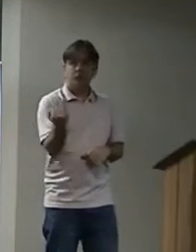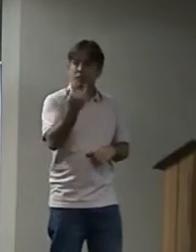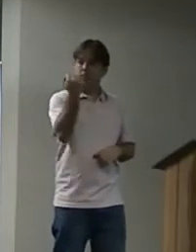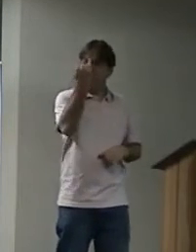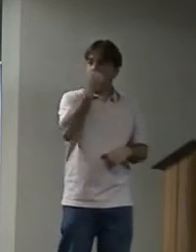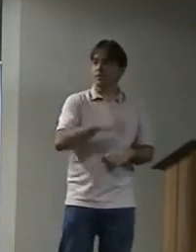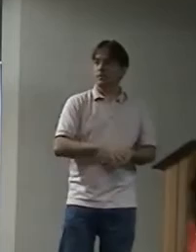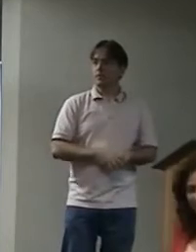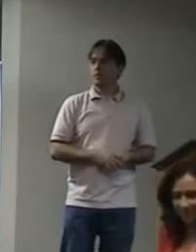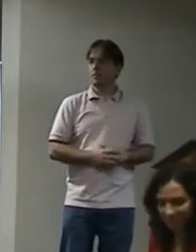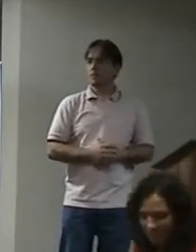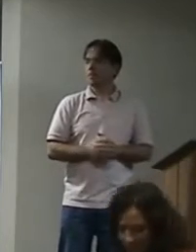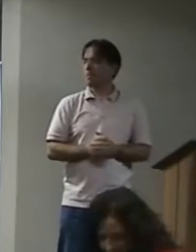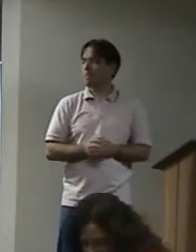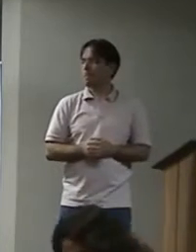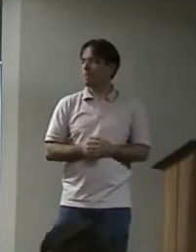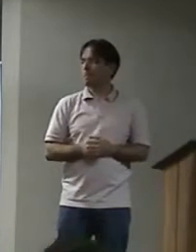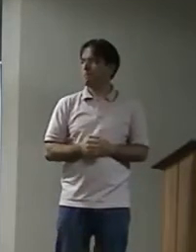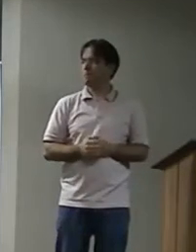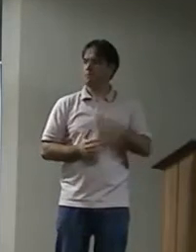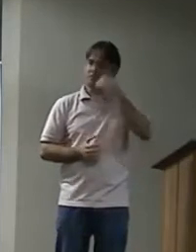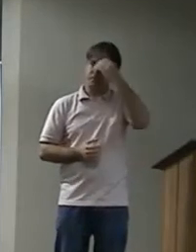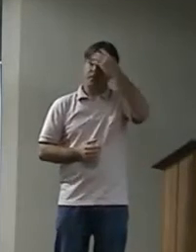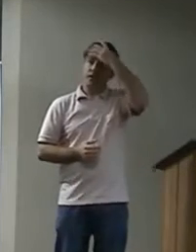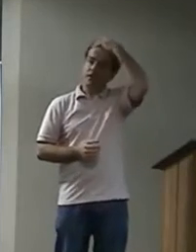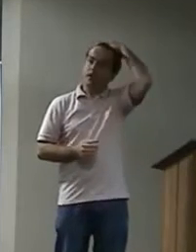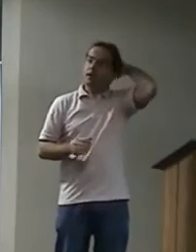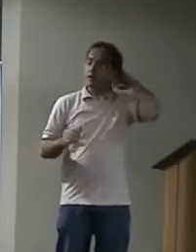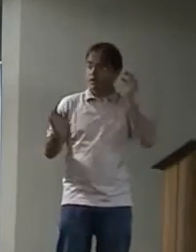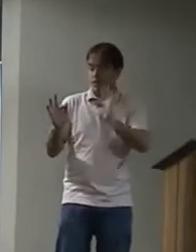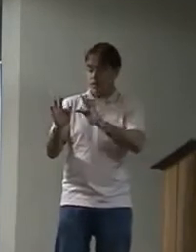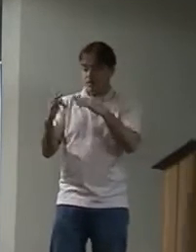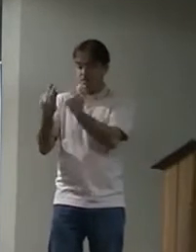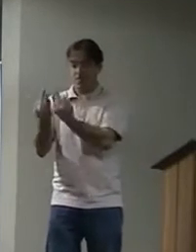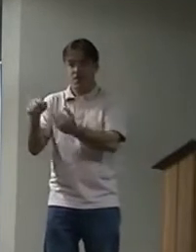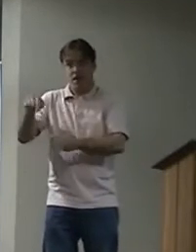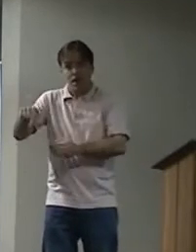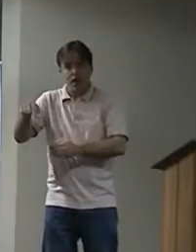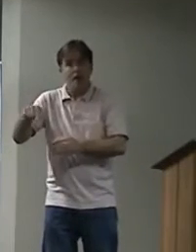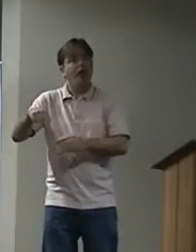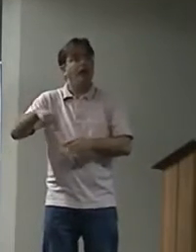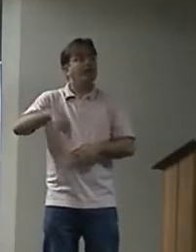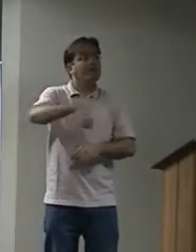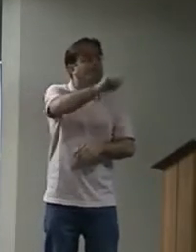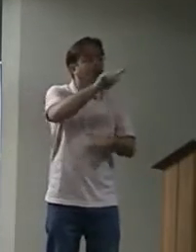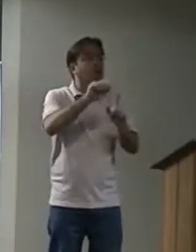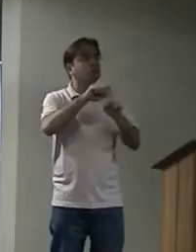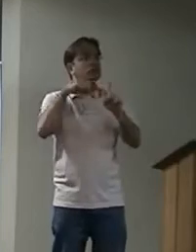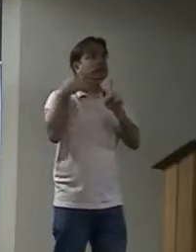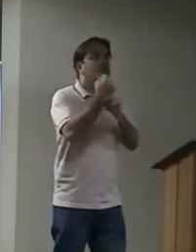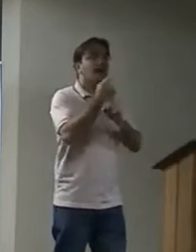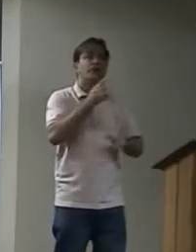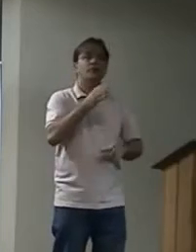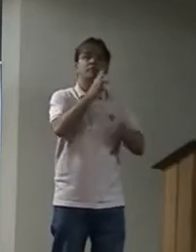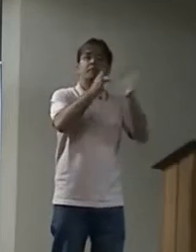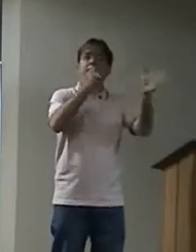né, partir da família para a sociedade, né, fora da família. Pode prosseguir.